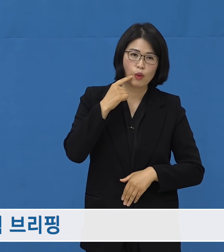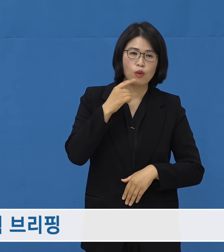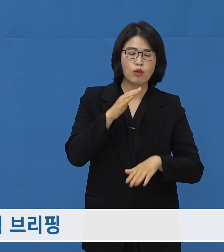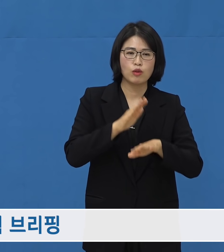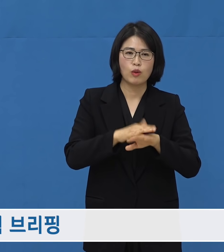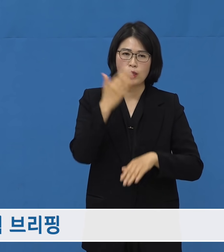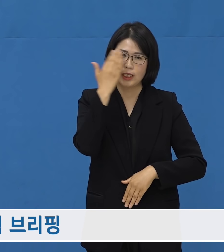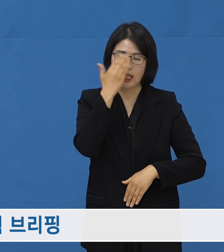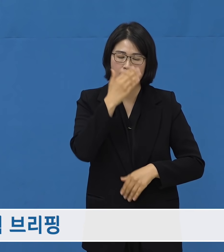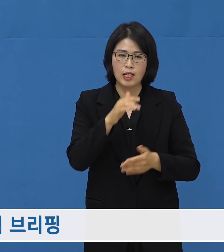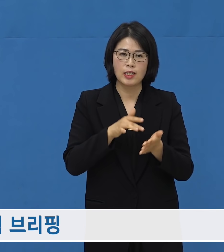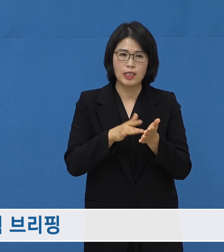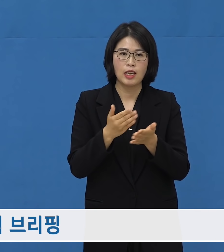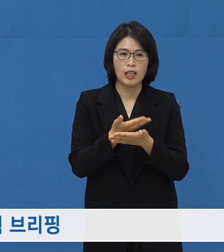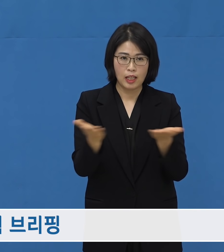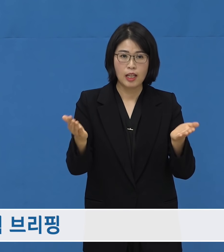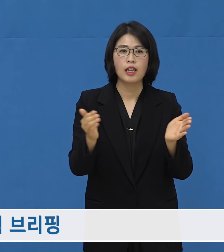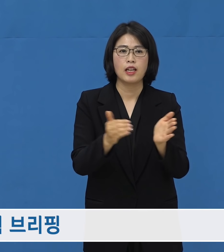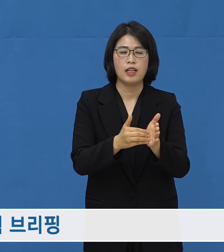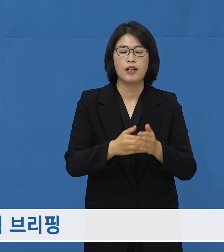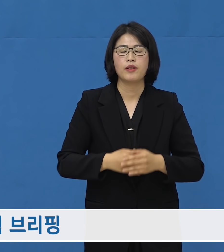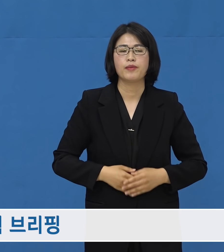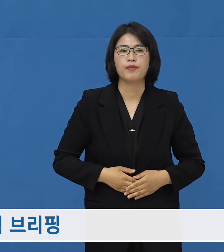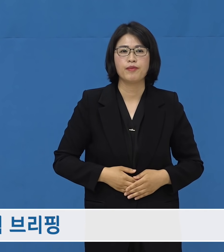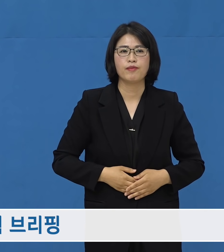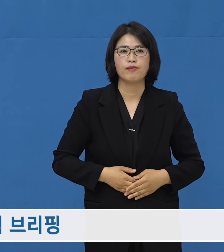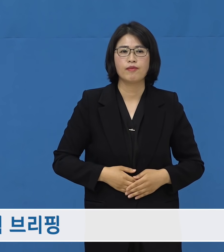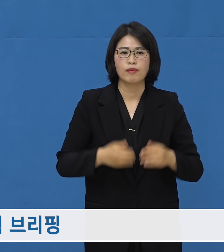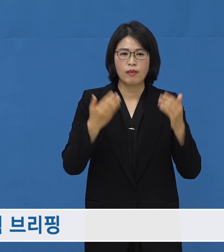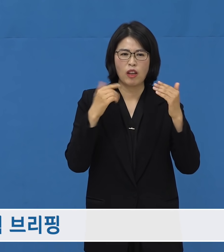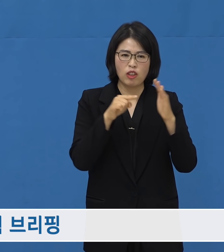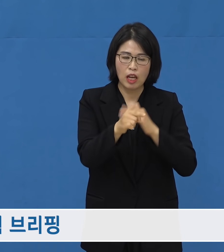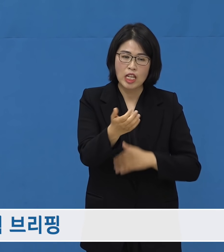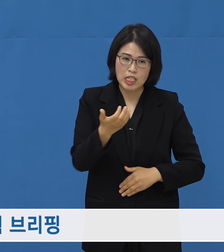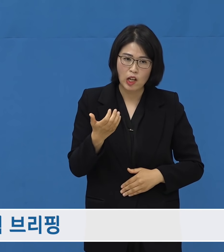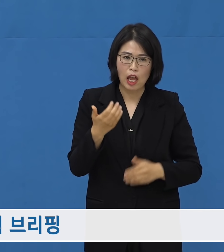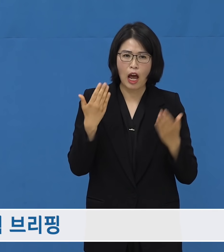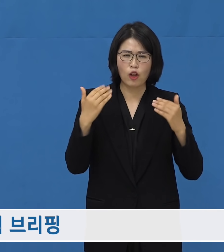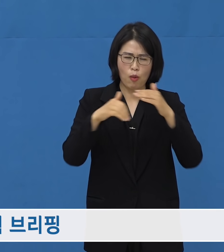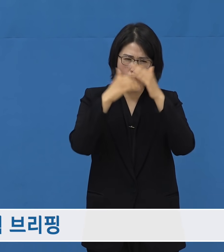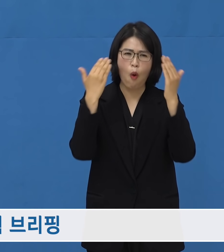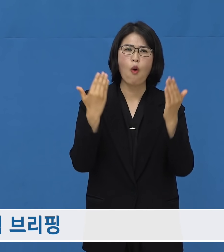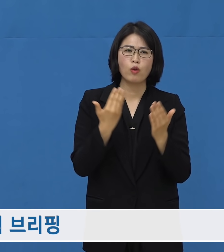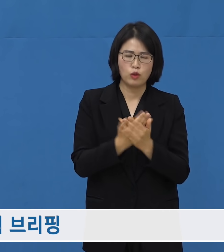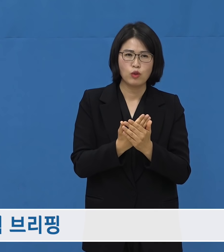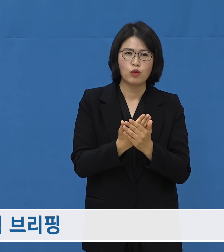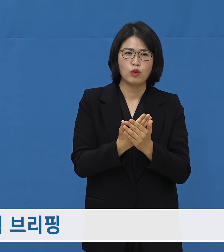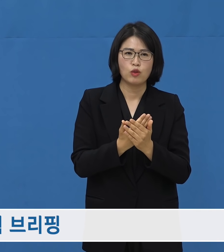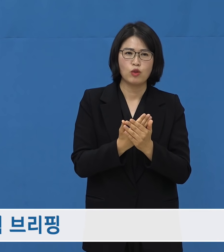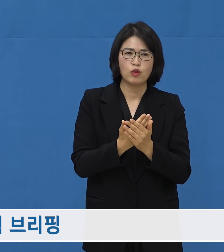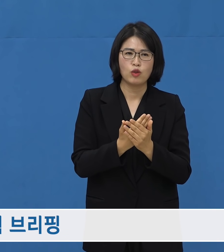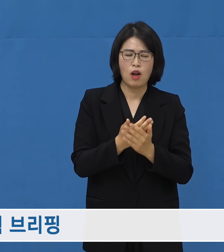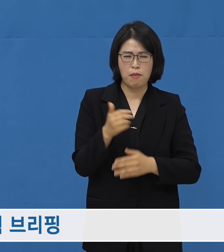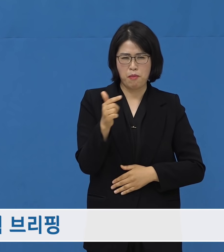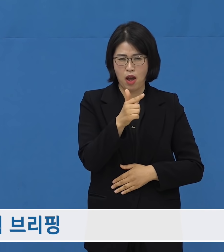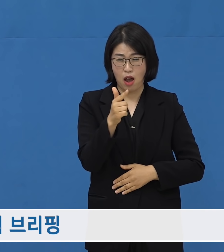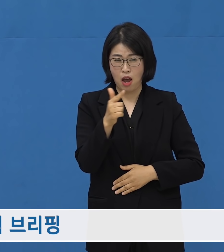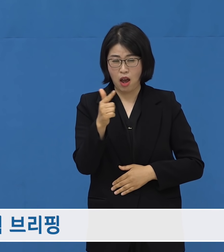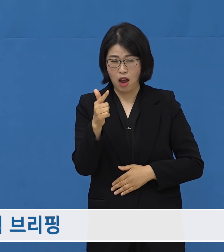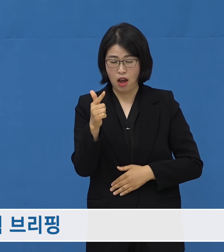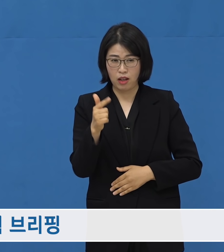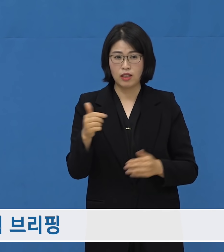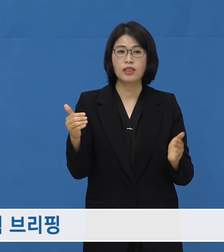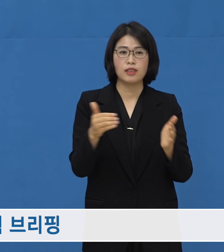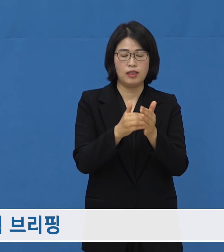손세정제도 보급 완료했습니다. 등교 전 모든 학교가 전문업체를 통한 방역소독을